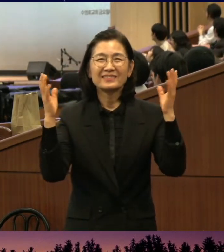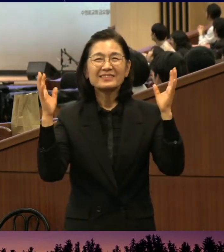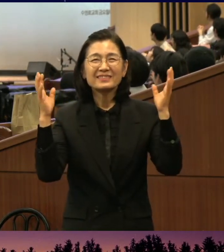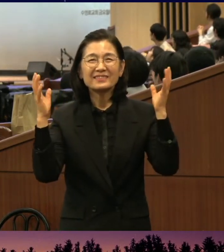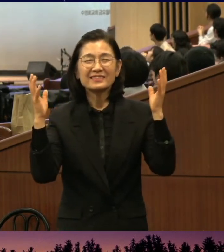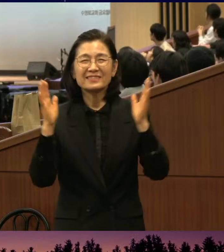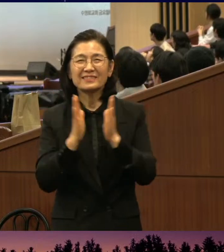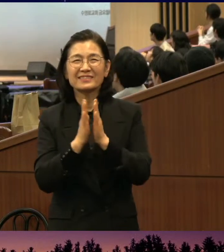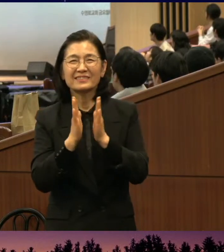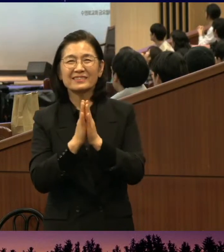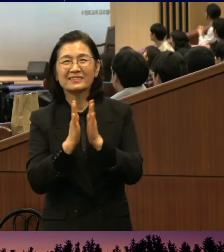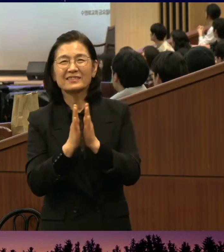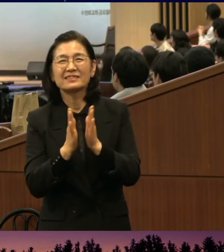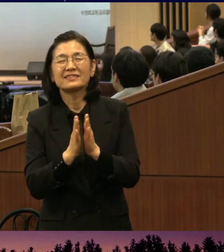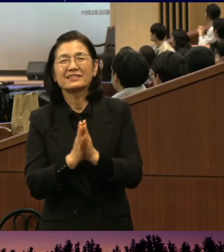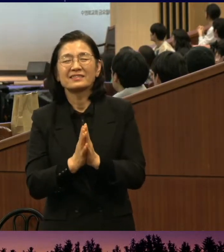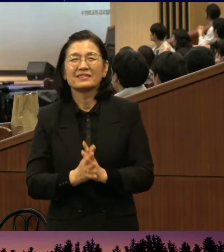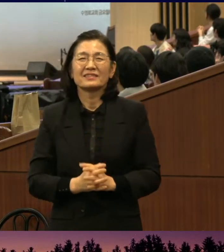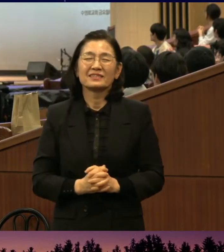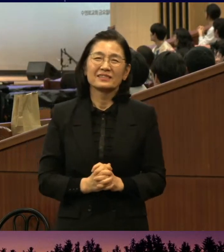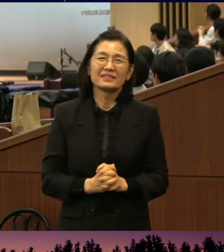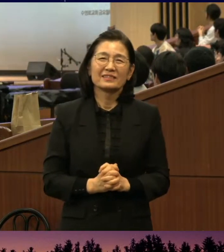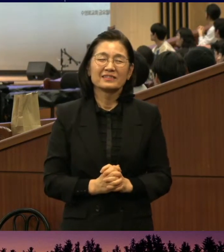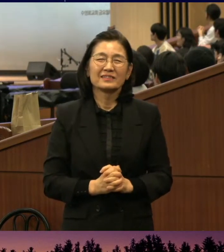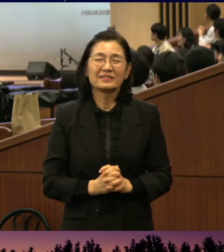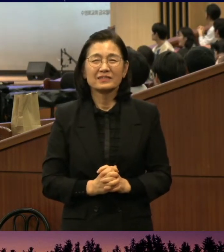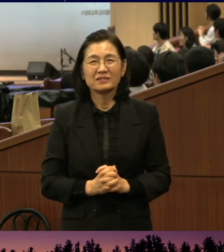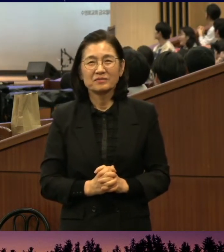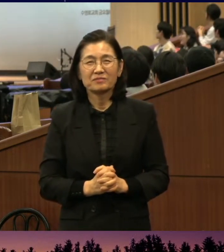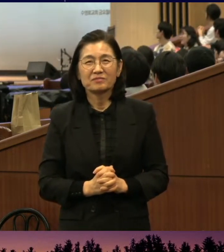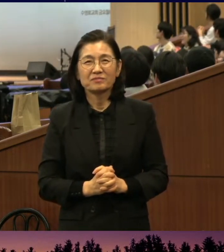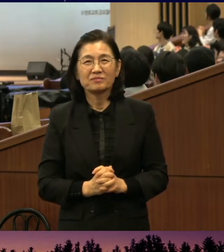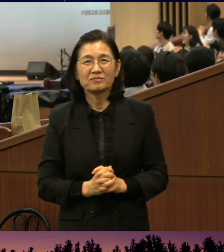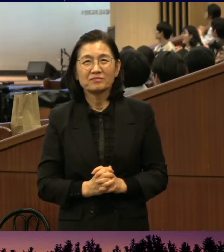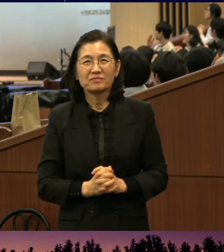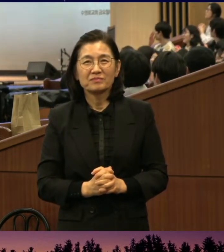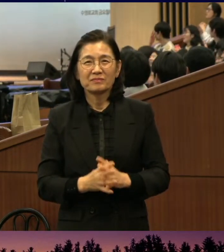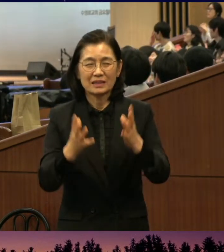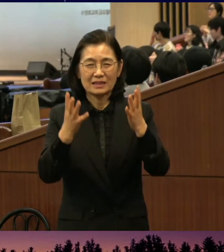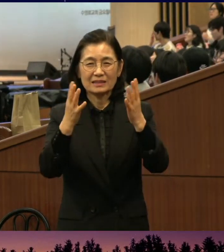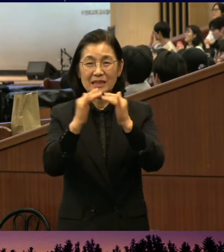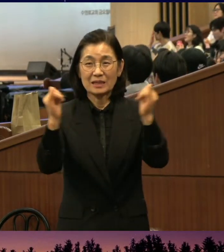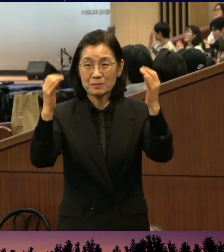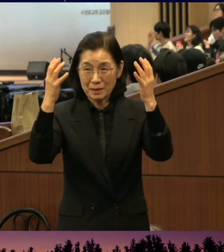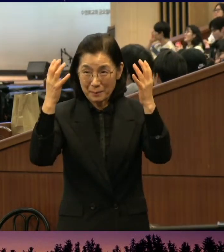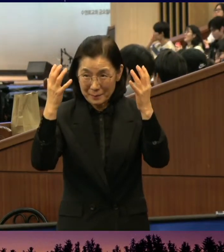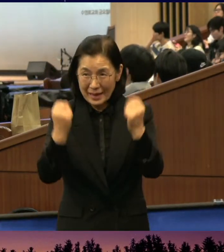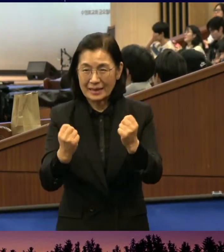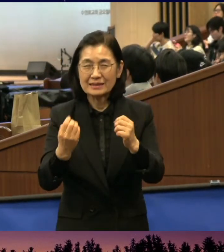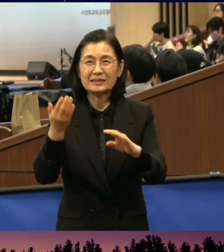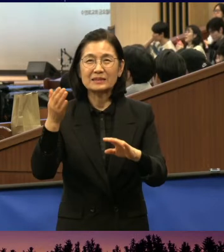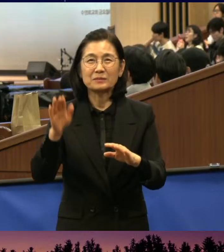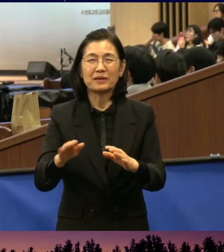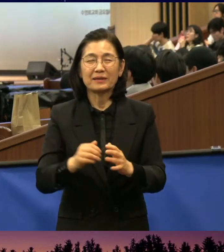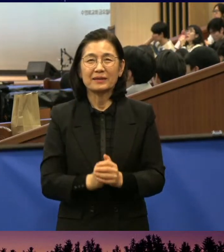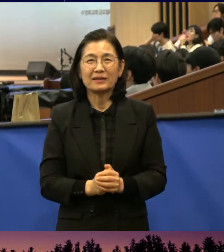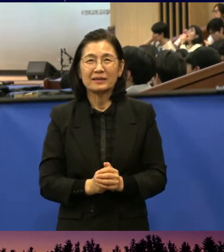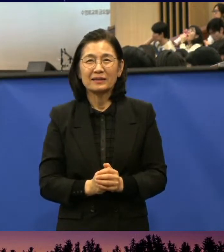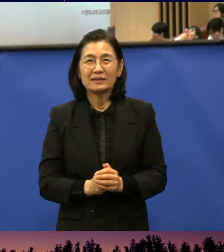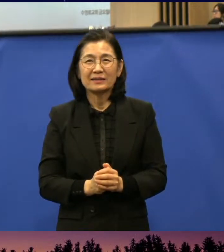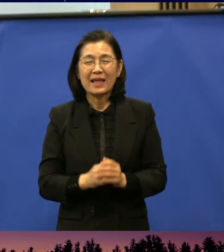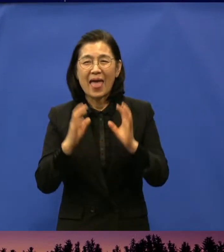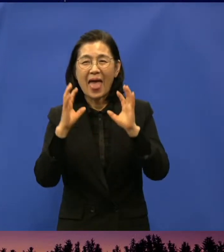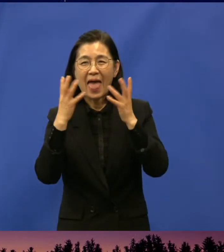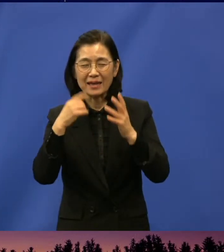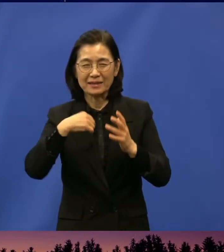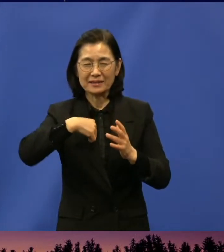이렇게. 야, 이게 이 사람이 많지만 그래도 그 자기의 존재를 다